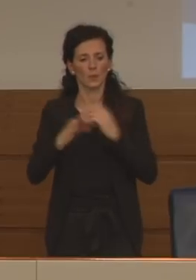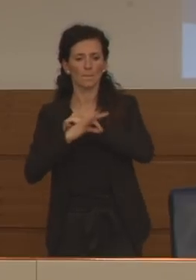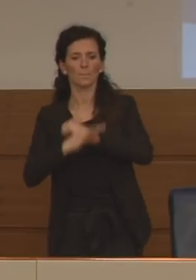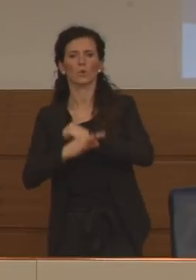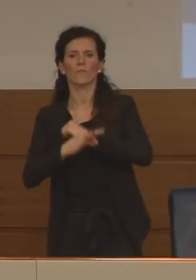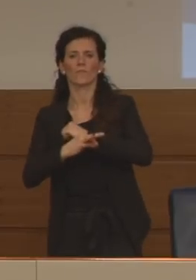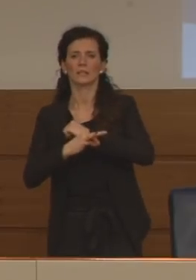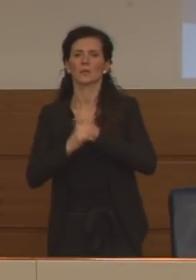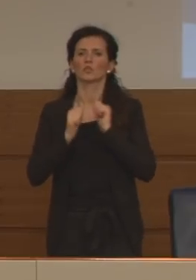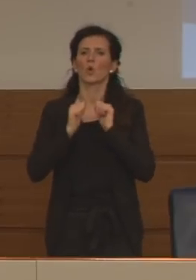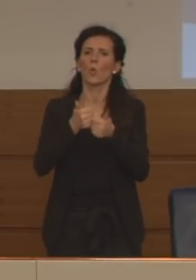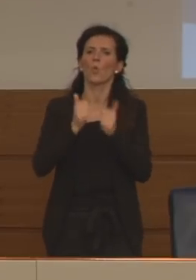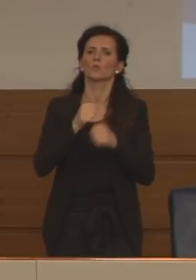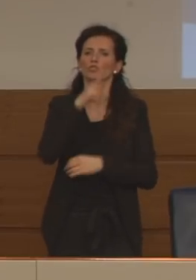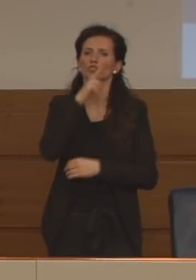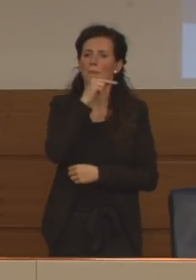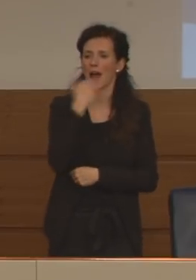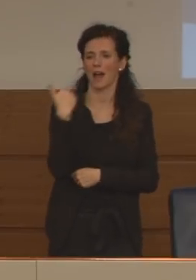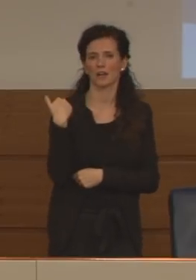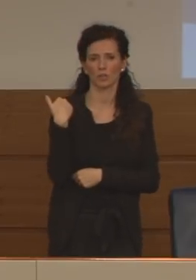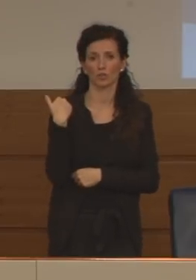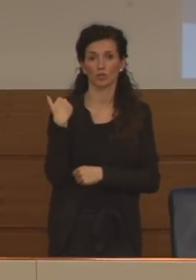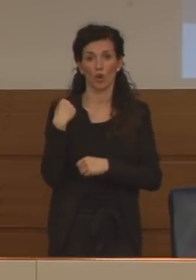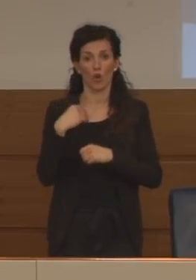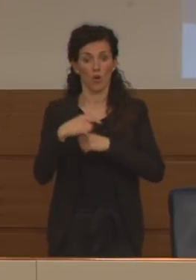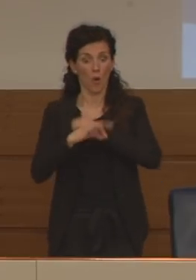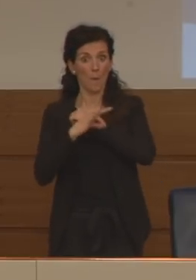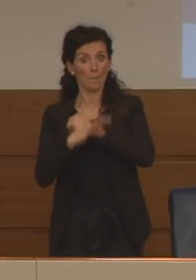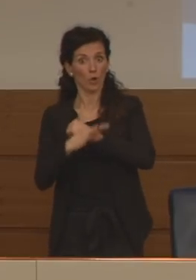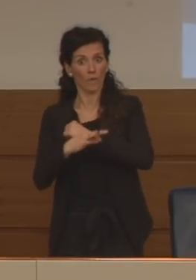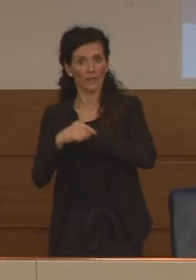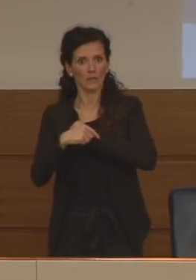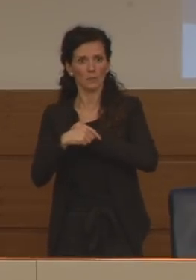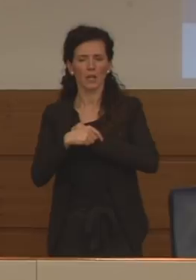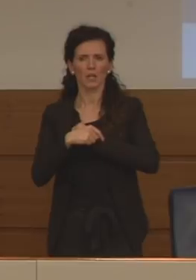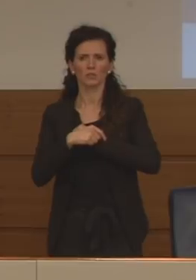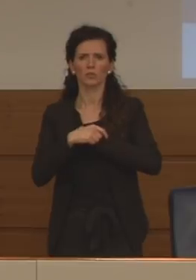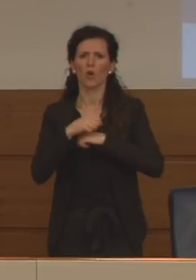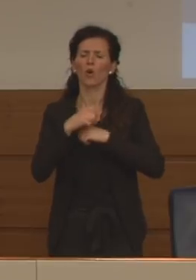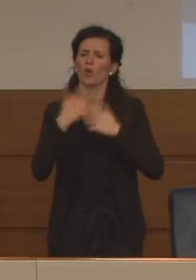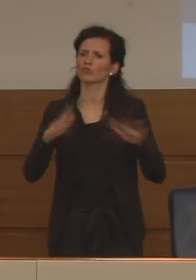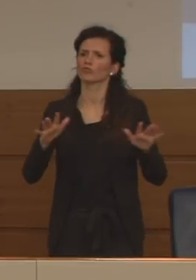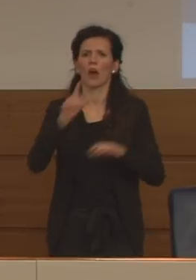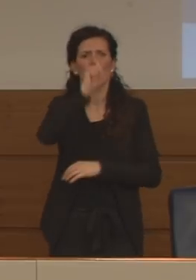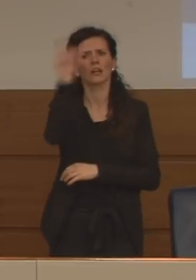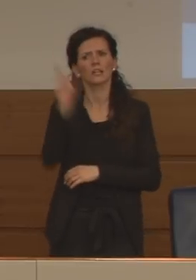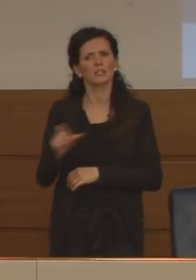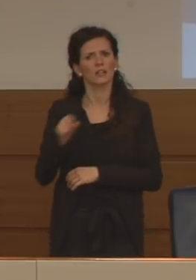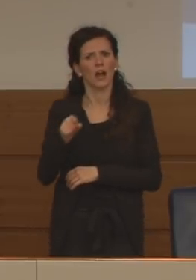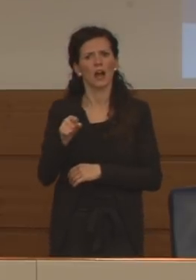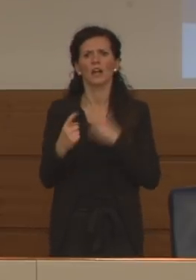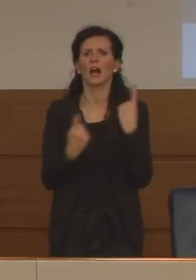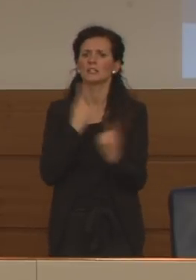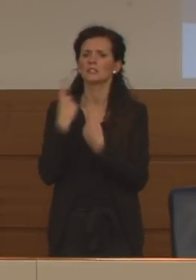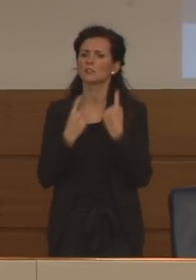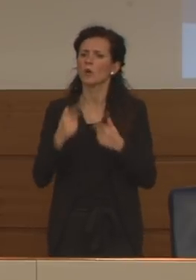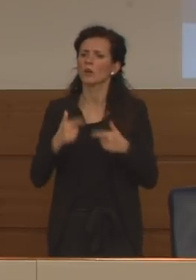dell'undici marzo sono stati provvedimenti che hanno esteso a tutto il paese una situazione di diciamo